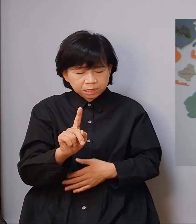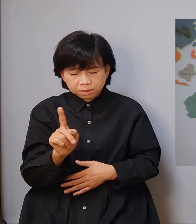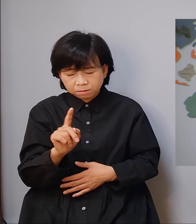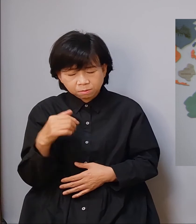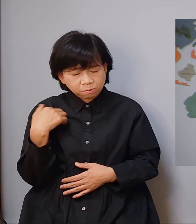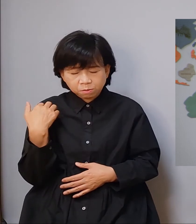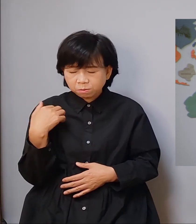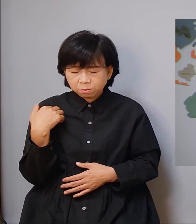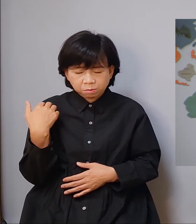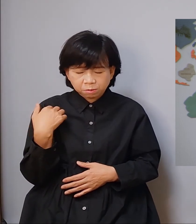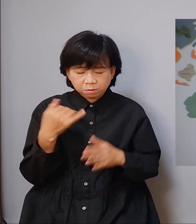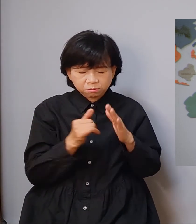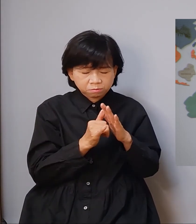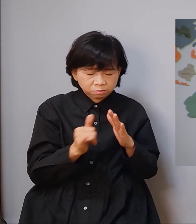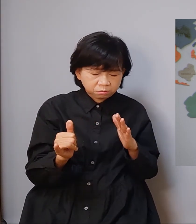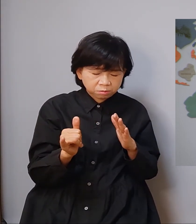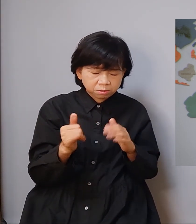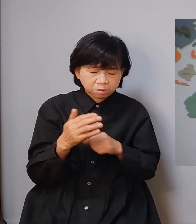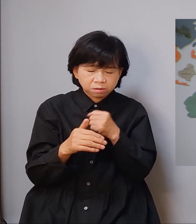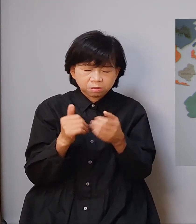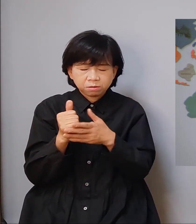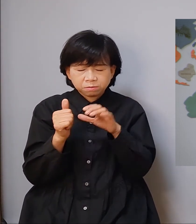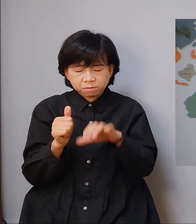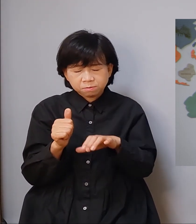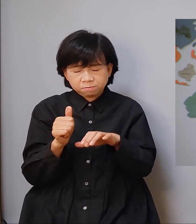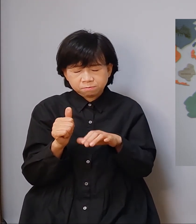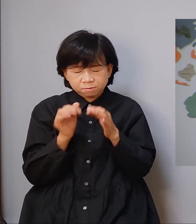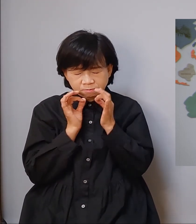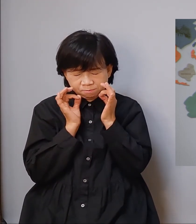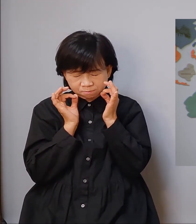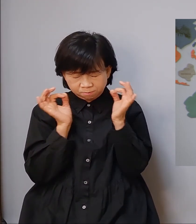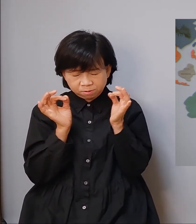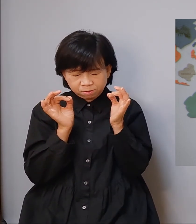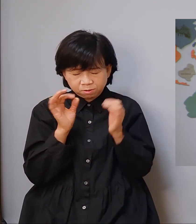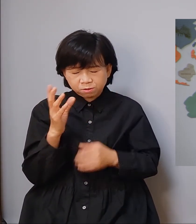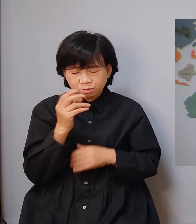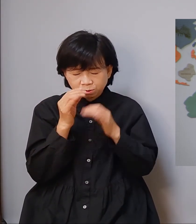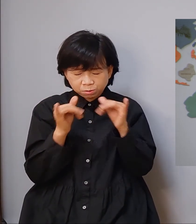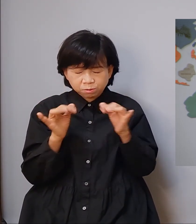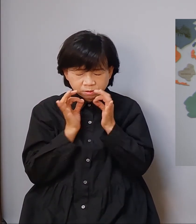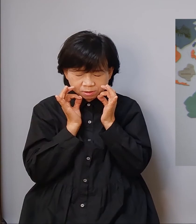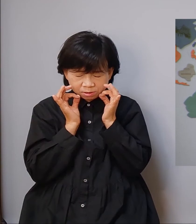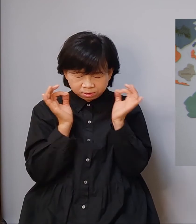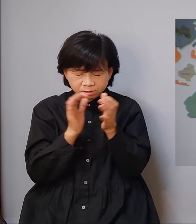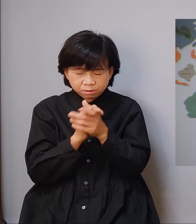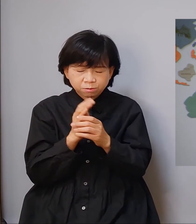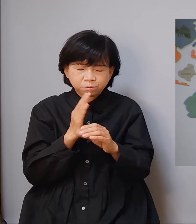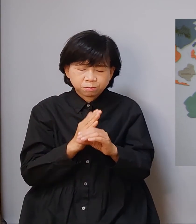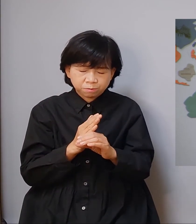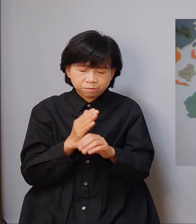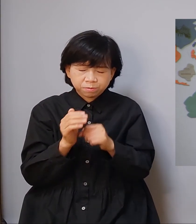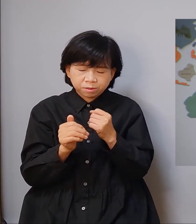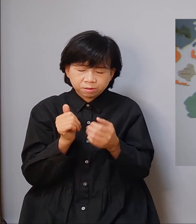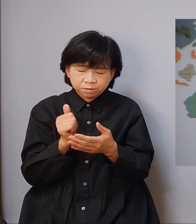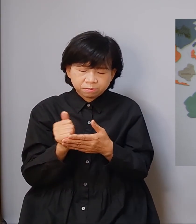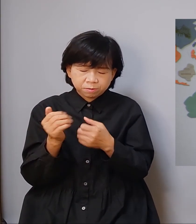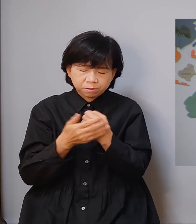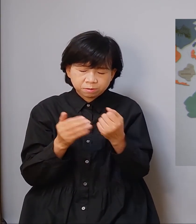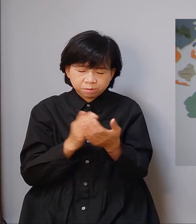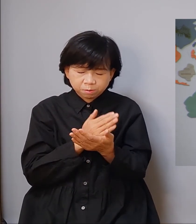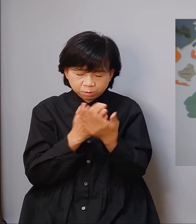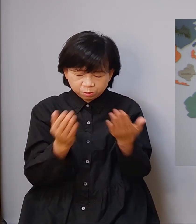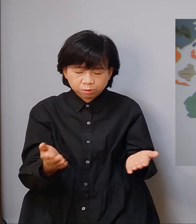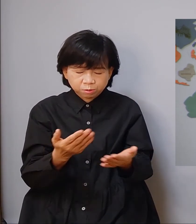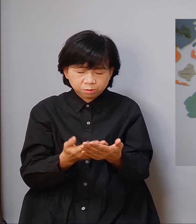몰라 가족들도 하나님 앞에 간절히, 성도들도 너무나도 간절히 기도하고 있사오니 주여 은혜를